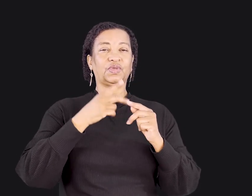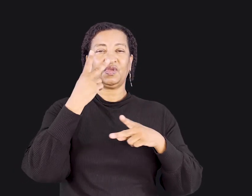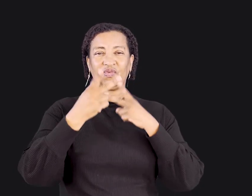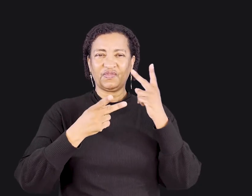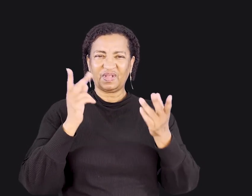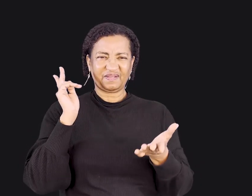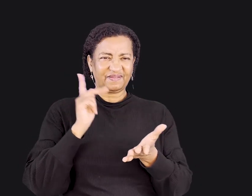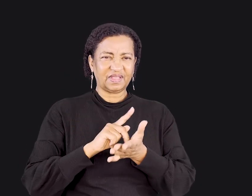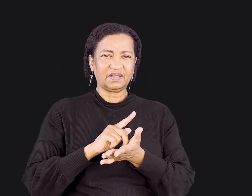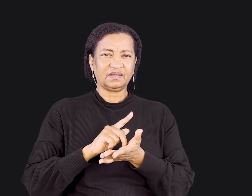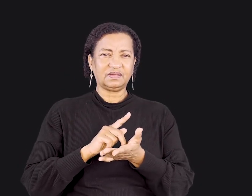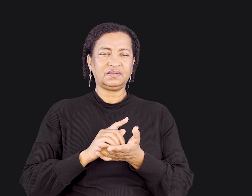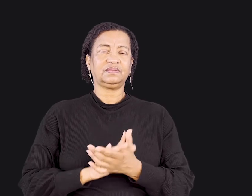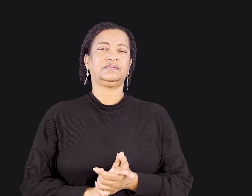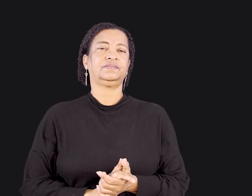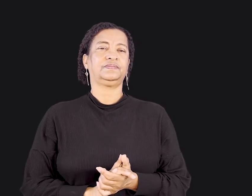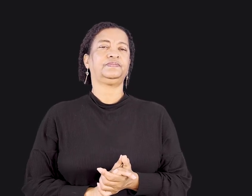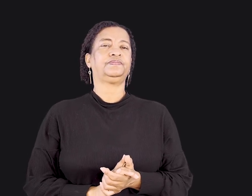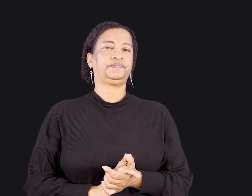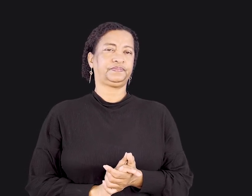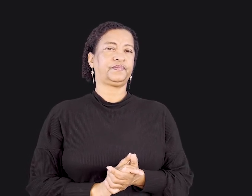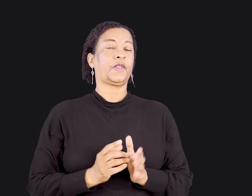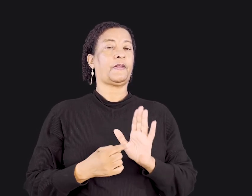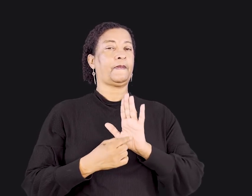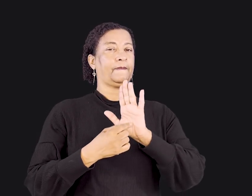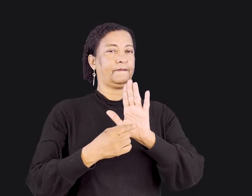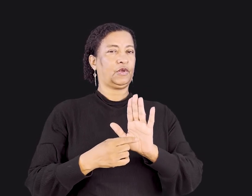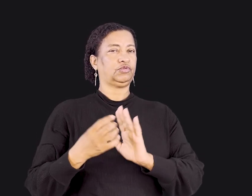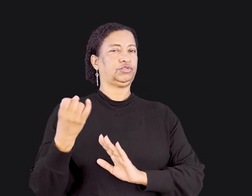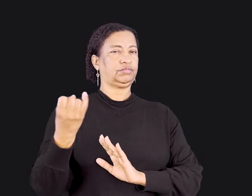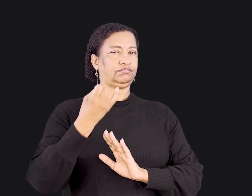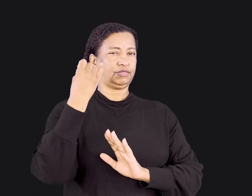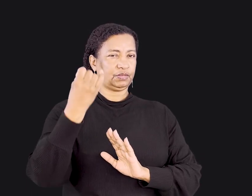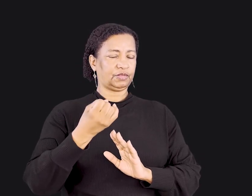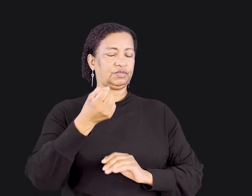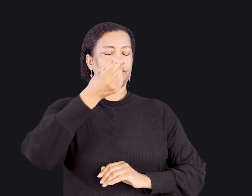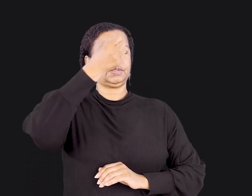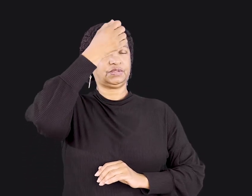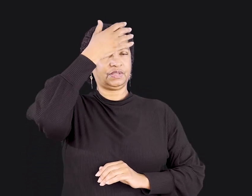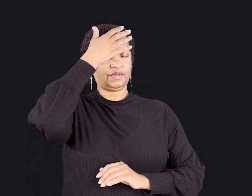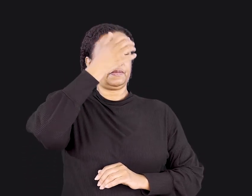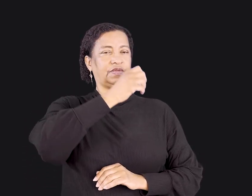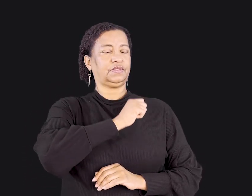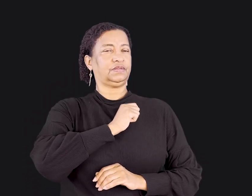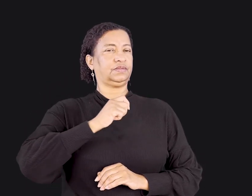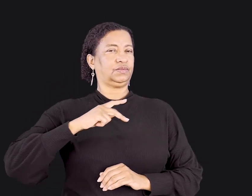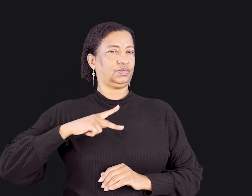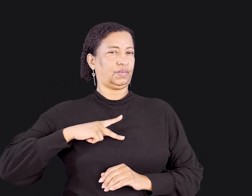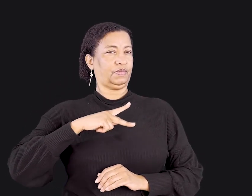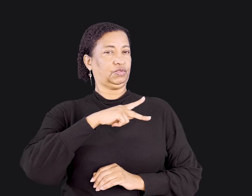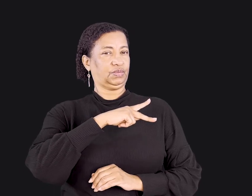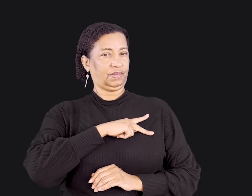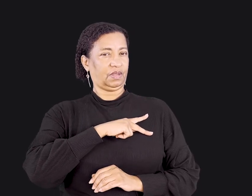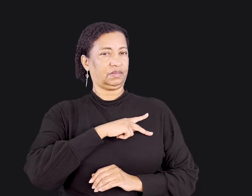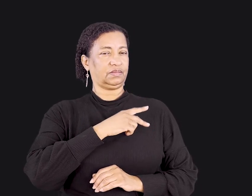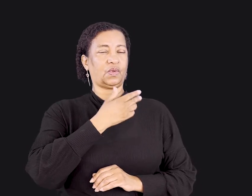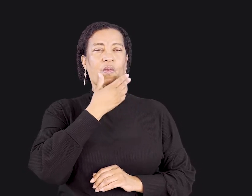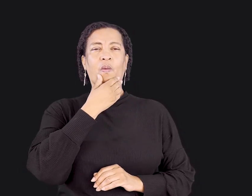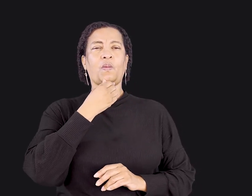verdade? Essa passagem traz uma importante revelação sobre o apóstolo Paulo. Os estudiosos não sabem dizer